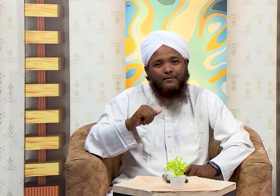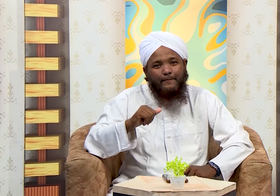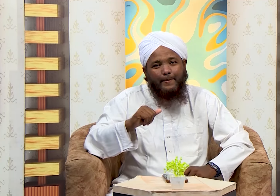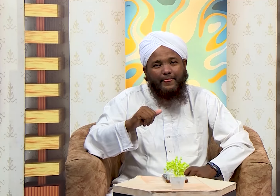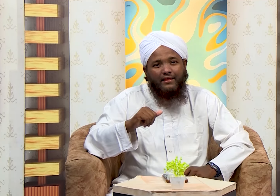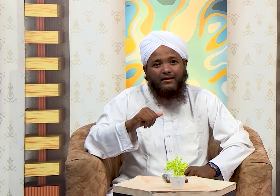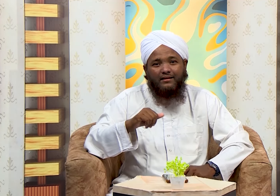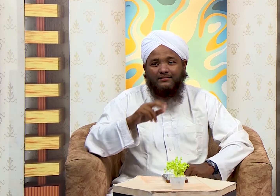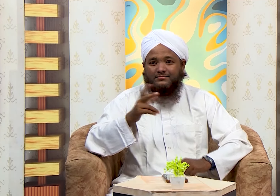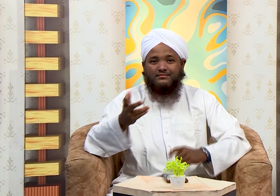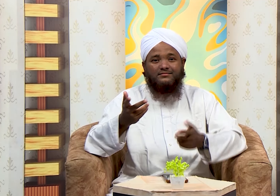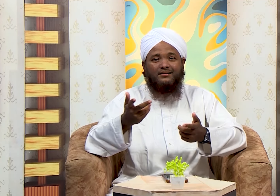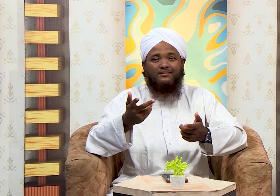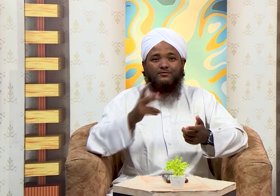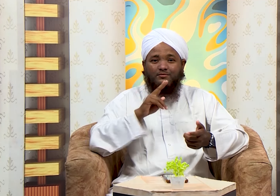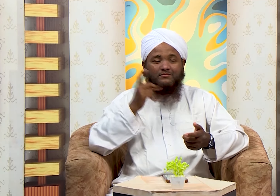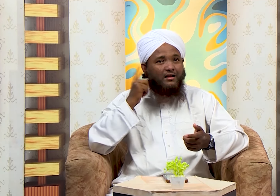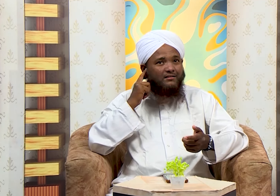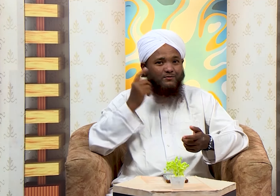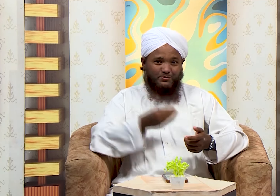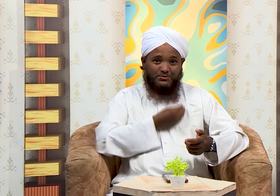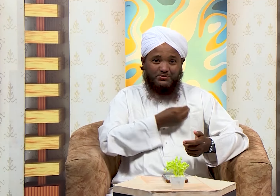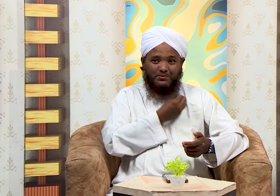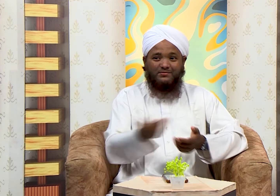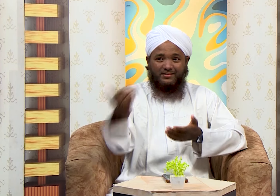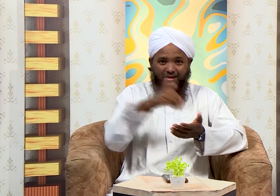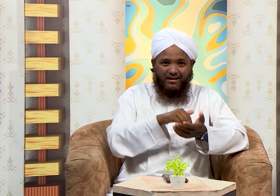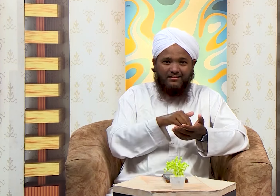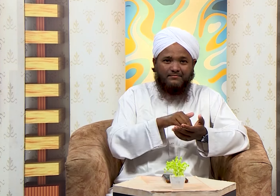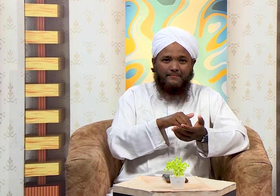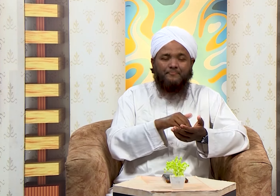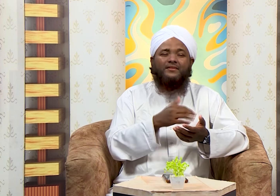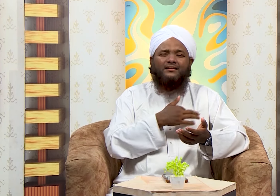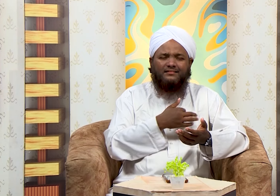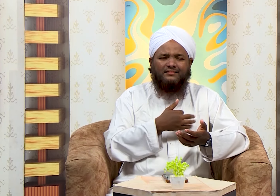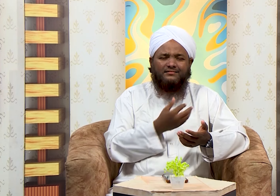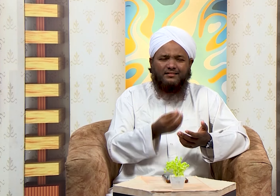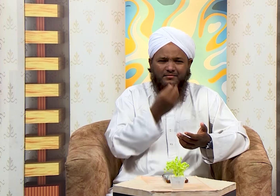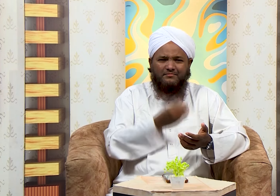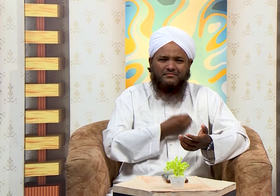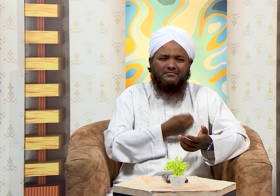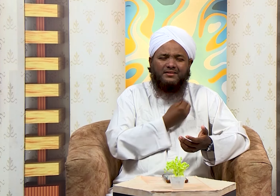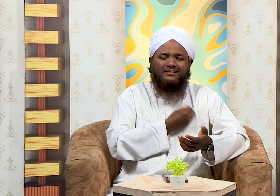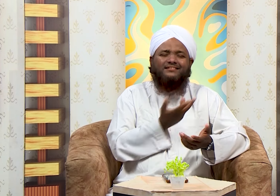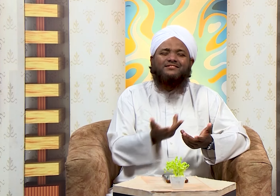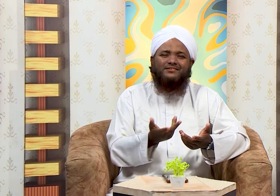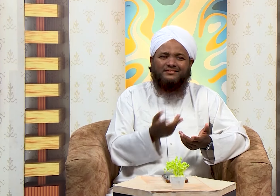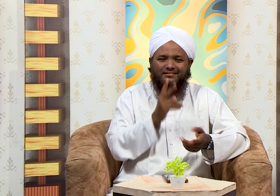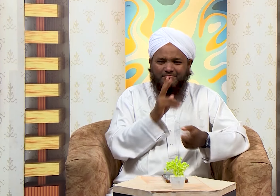ابھی پڑھی ہے یا اس کو بھی پتا چلی ہے وہ شوق سے بتا رہا ہے تو اس کی دل جوئی کے لیے اس کے ساتھ اس نے سلوک کے اظہار کے لیے اس نے سلوک کے